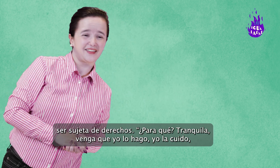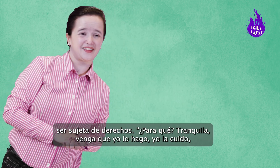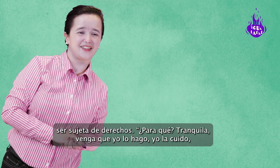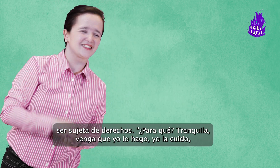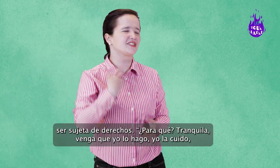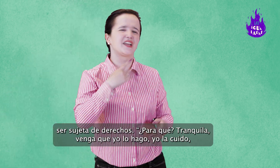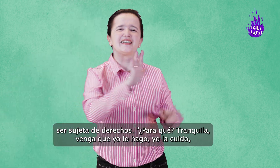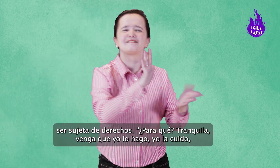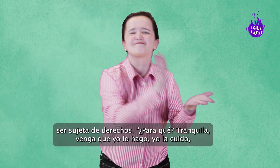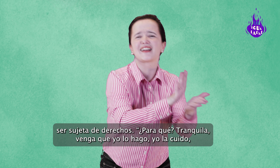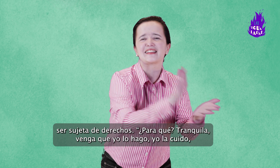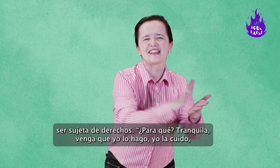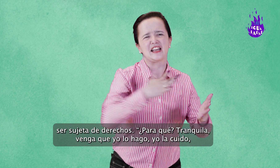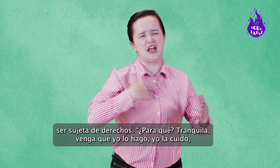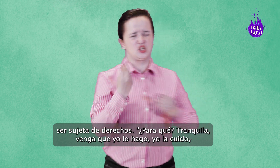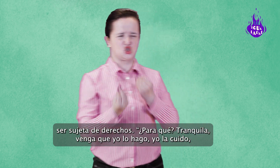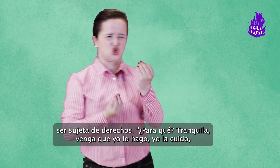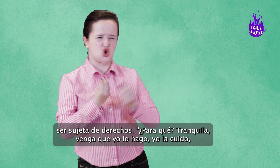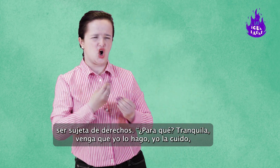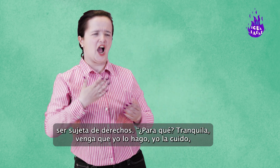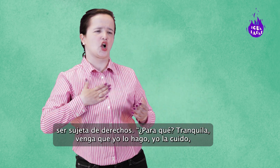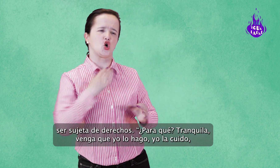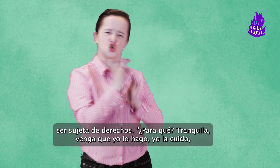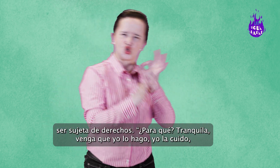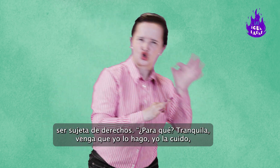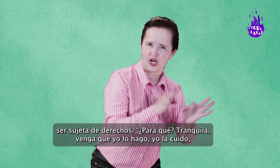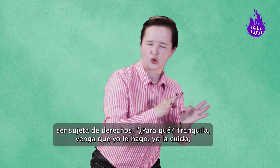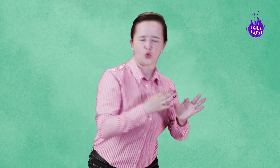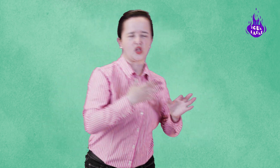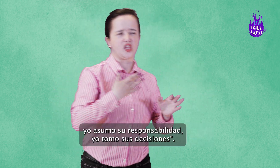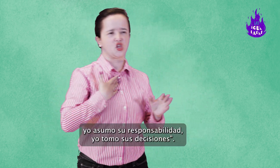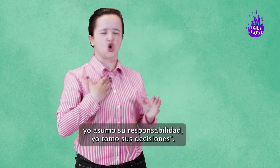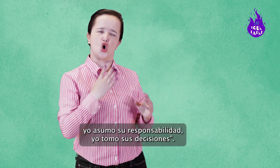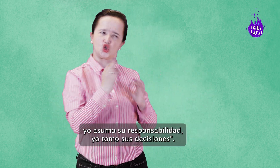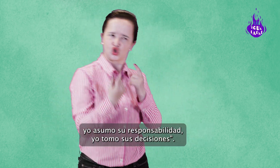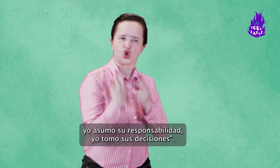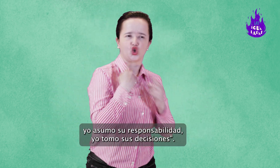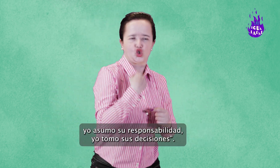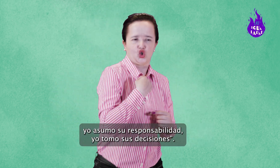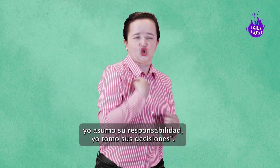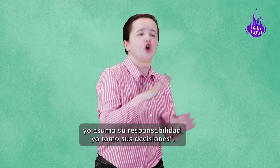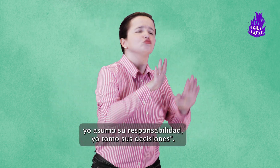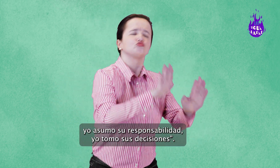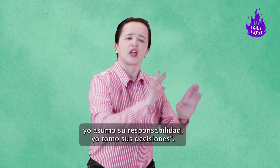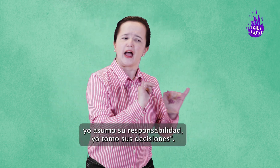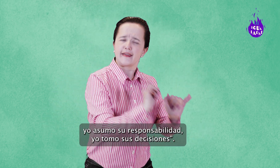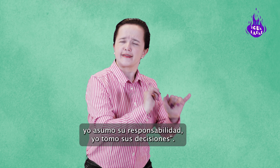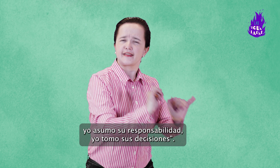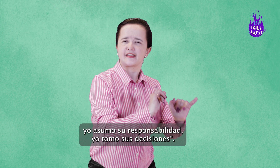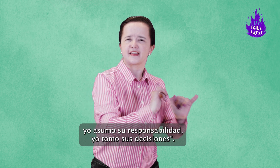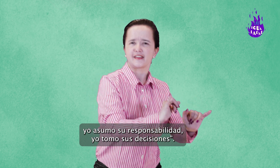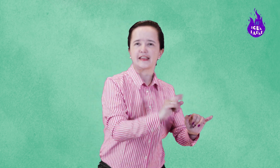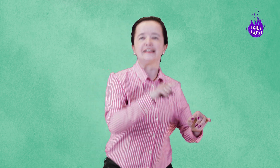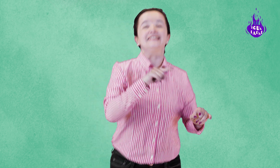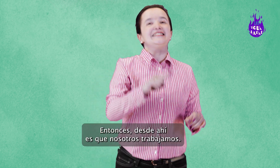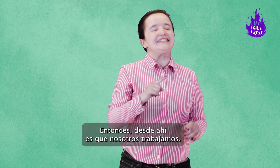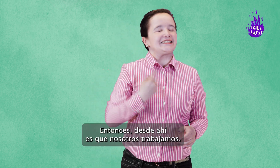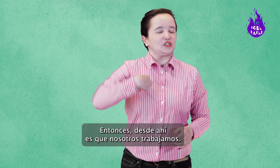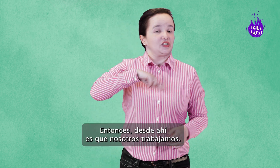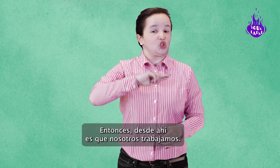qué? Tranquila, venga que yo lo hago, yo la cuido, yo asumo su responsabilidad, yo tomo sus decisiones. Entonces desde